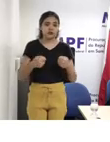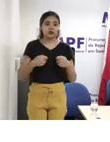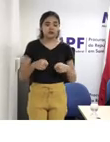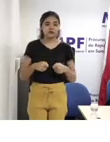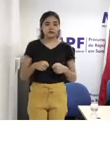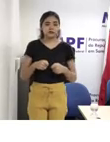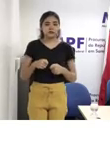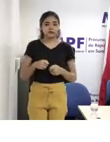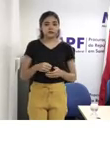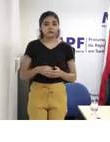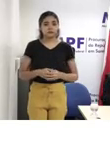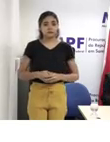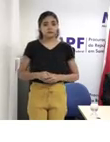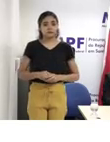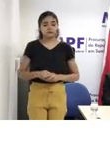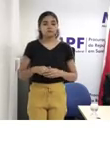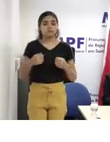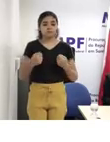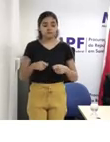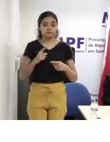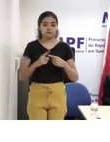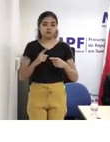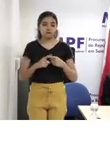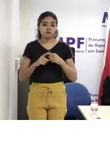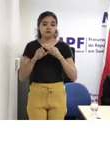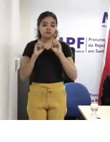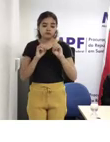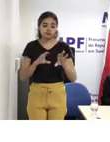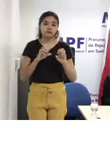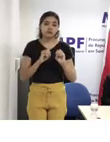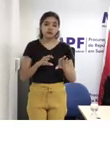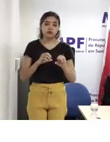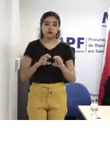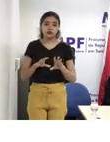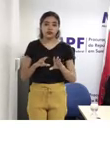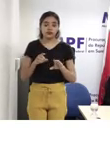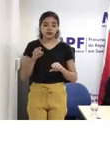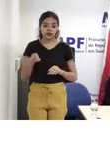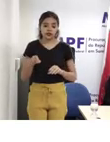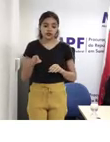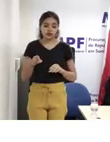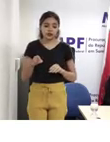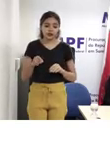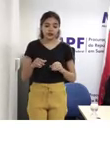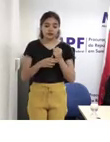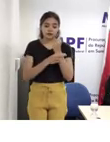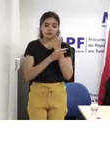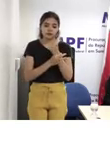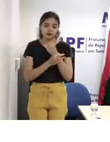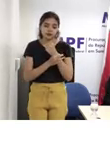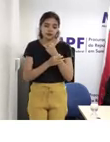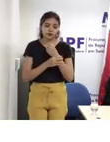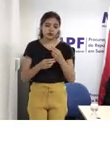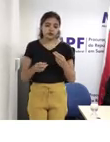nós podemos fazer para poder munir de informações essa vítima e também a família dela porque quando uma criança